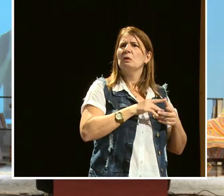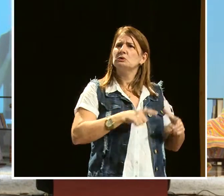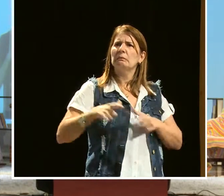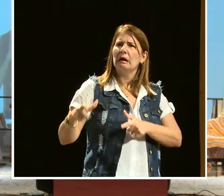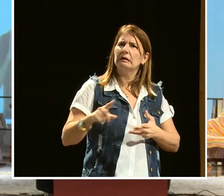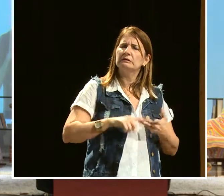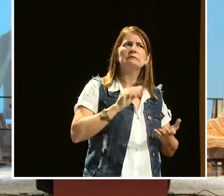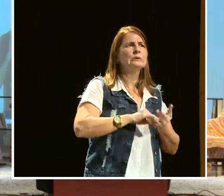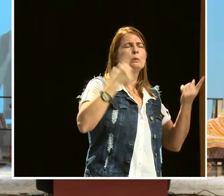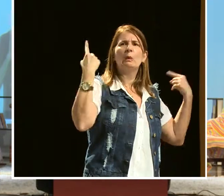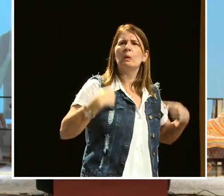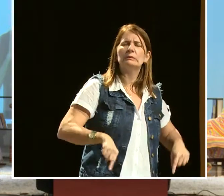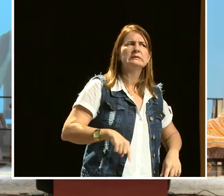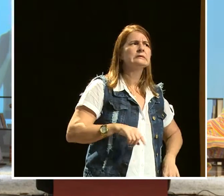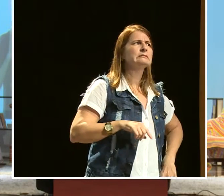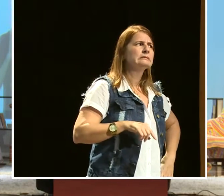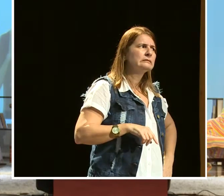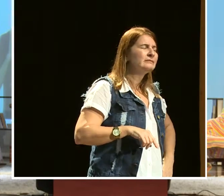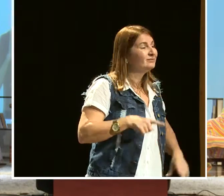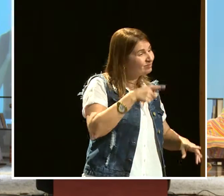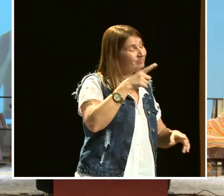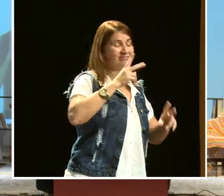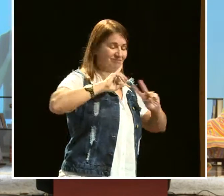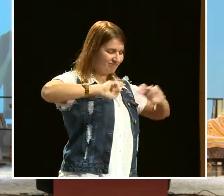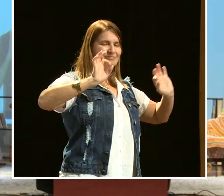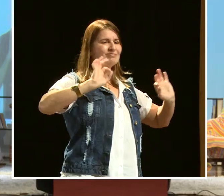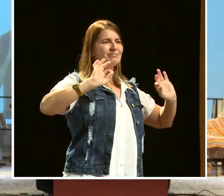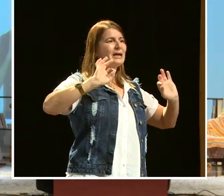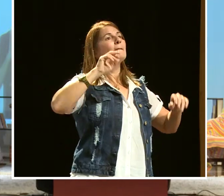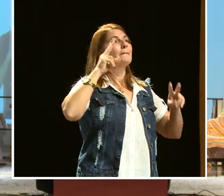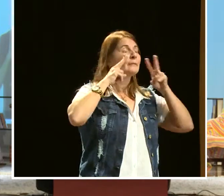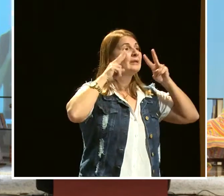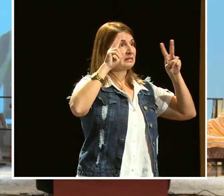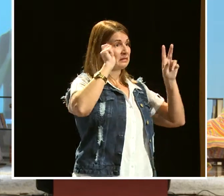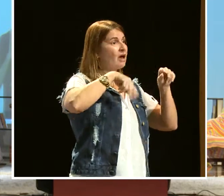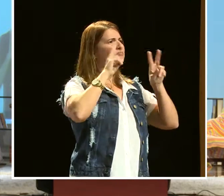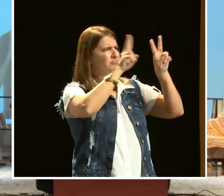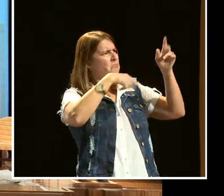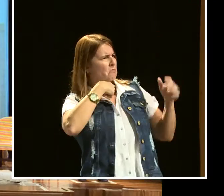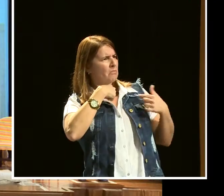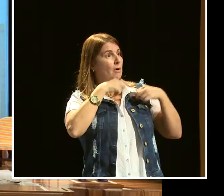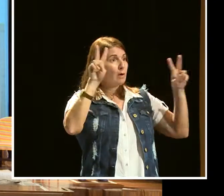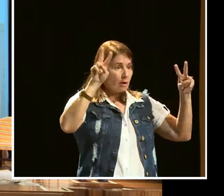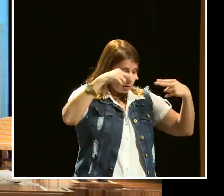gente. Faltou a localização espacial, faltou a expressão corporal,